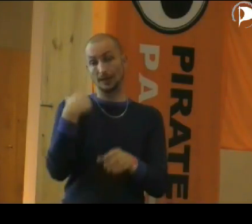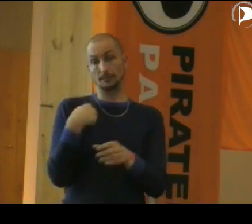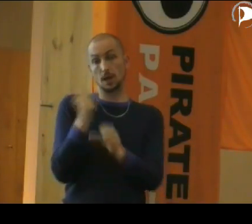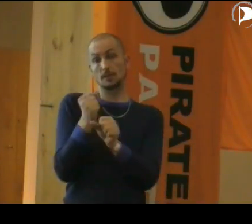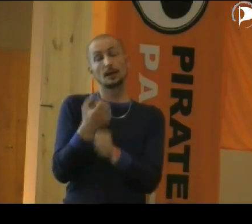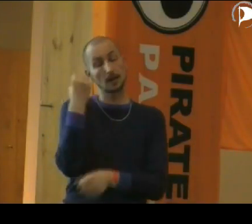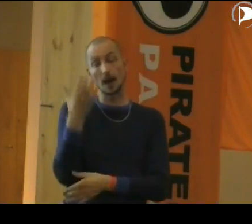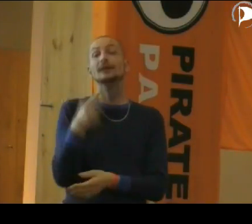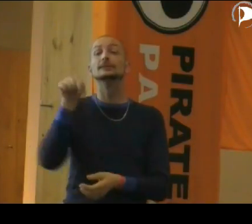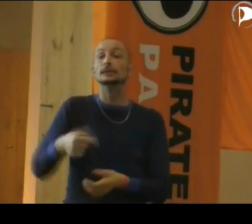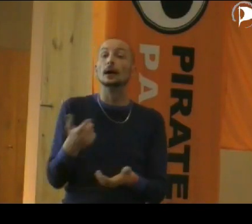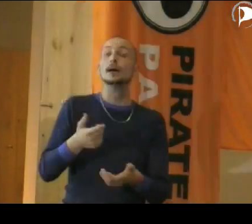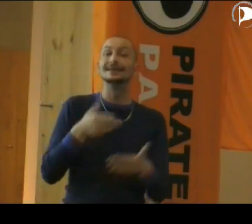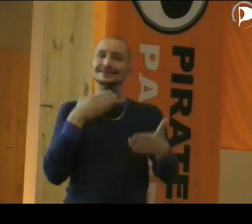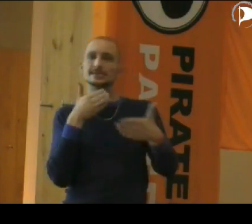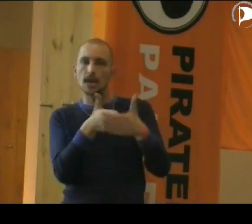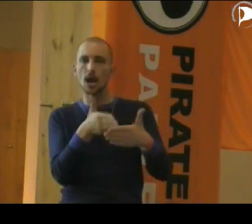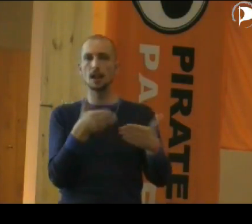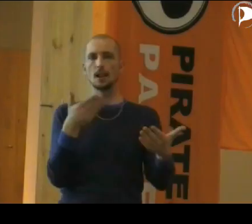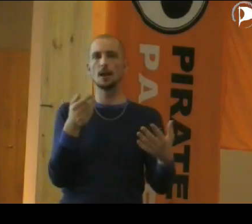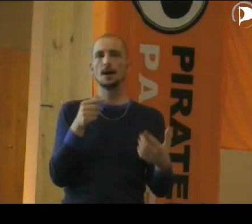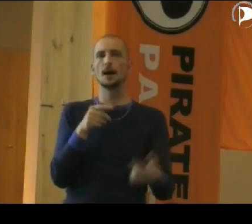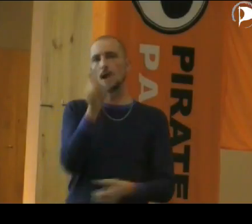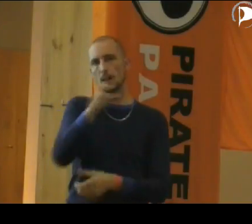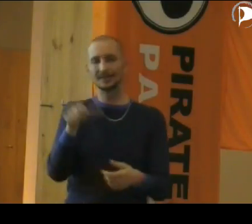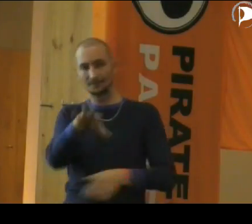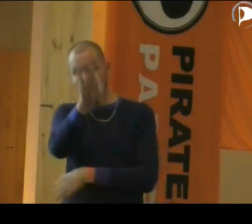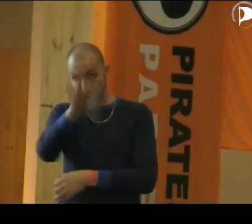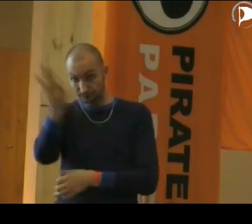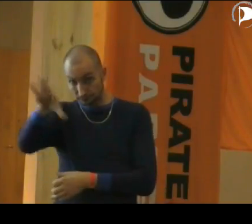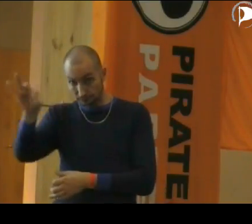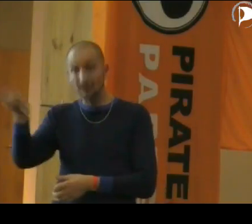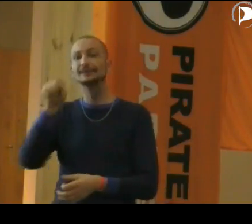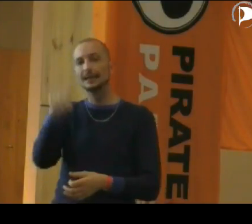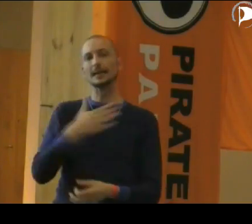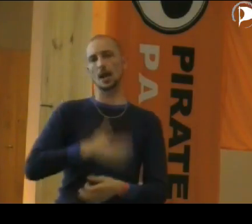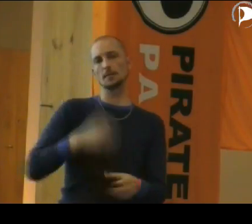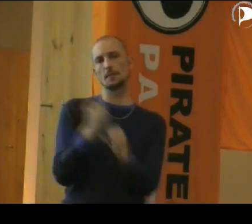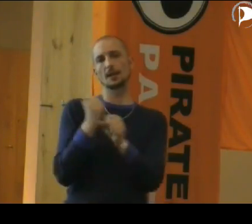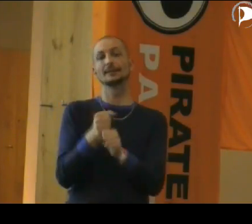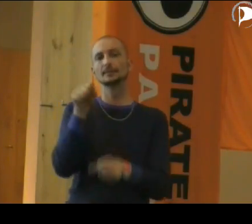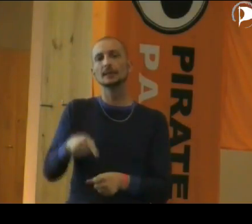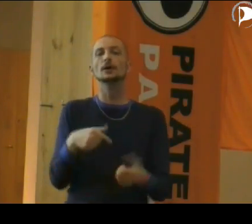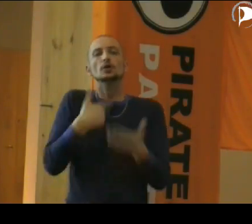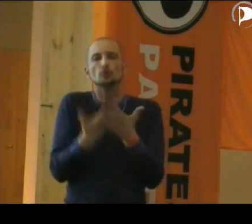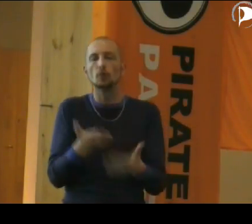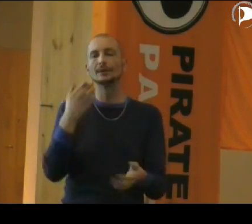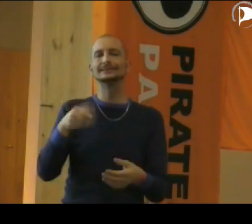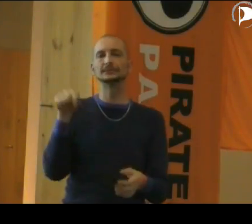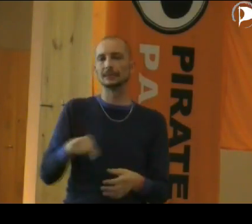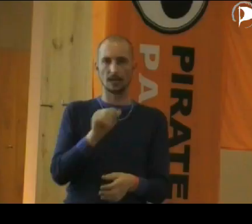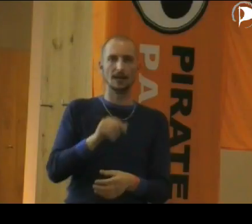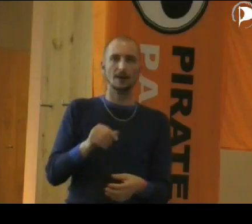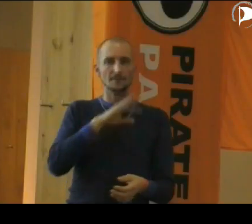das ziel ist eben dafür dass die das gerne machen sie das ausschließt muss man weiß vorher